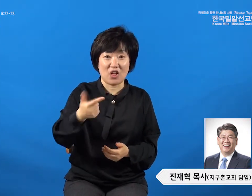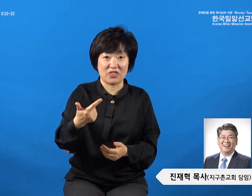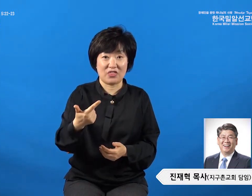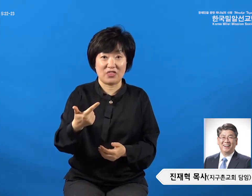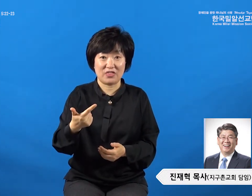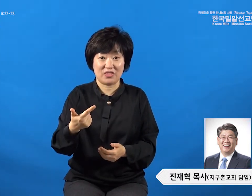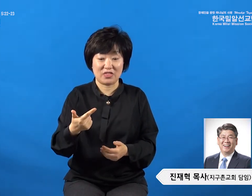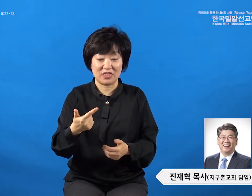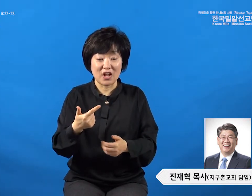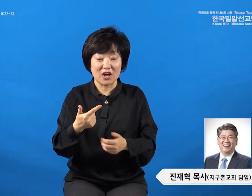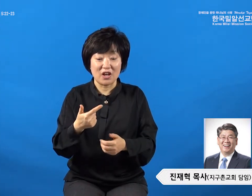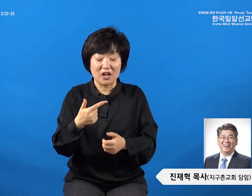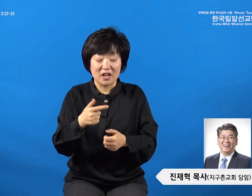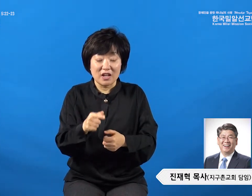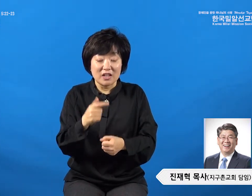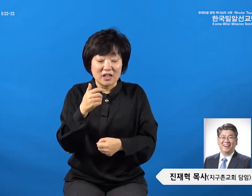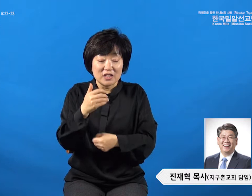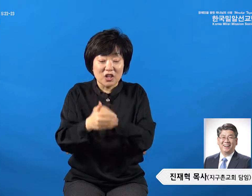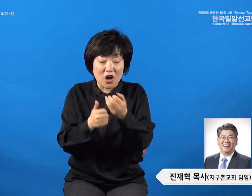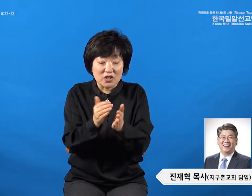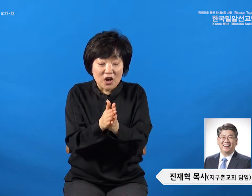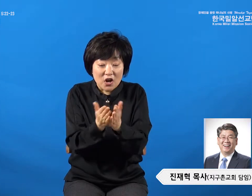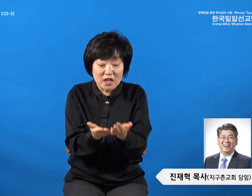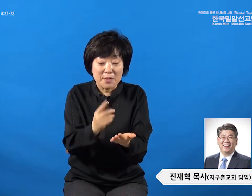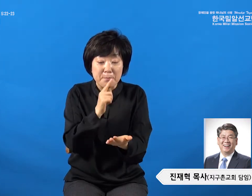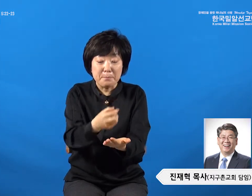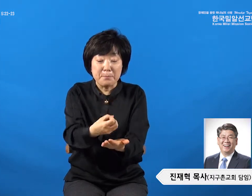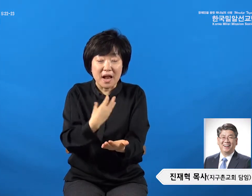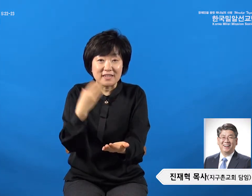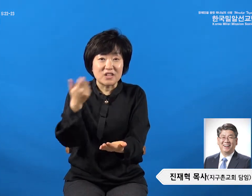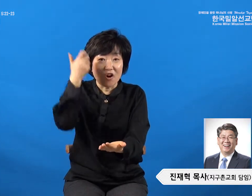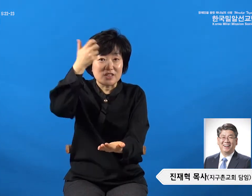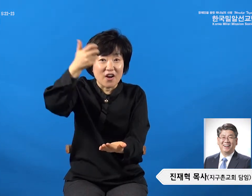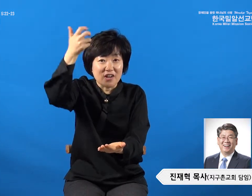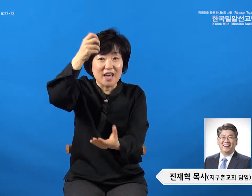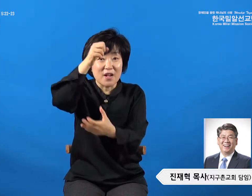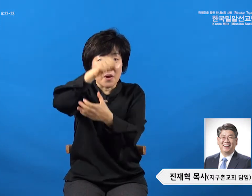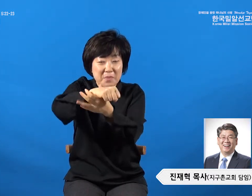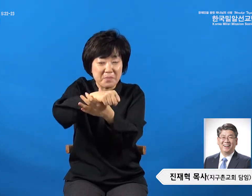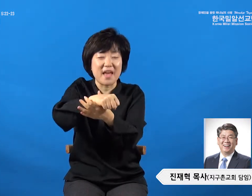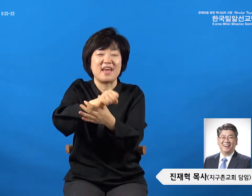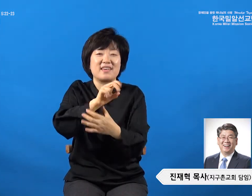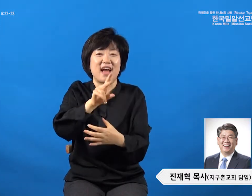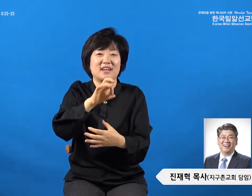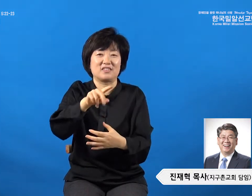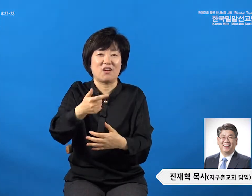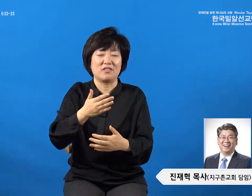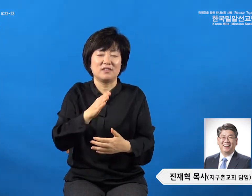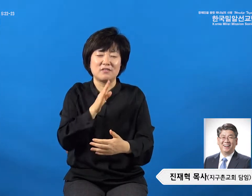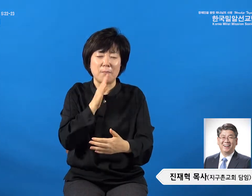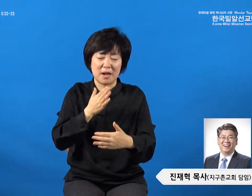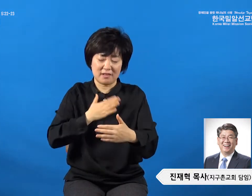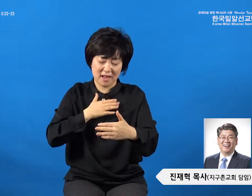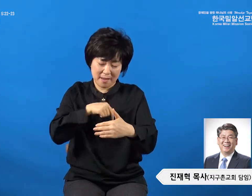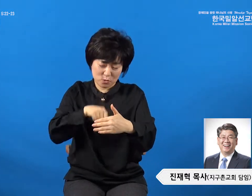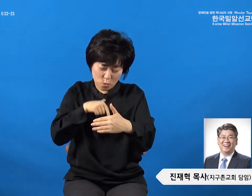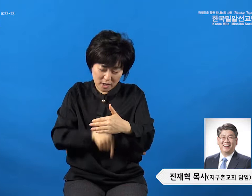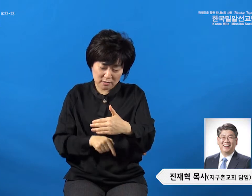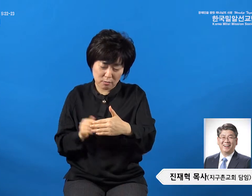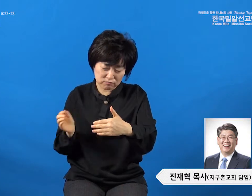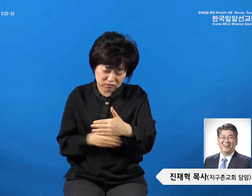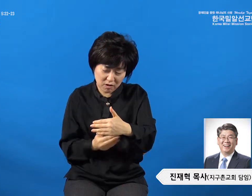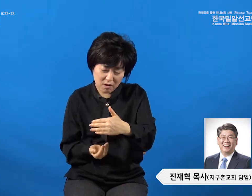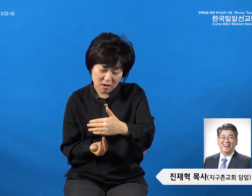양선, 오늘 성령이 우리 가운데 말씀하시는 열매입니다. 정말 내 속에서부터